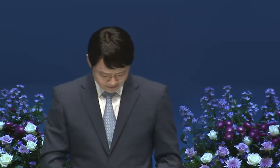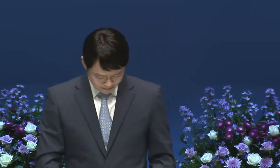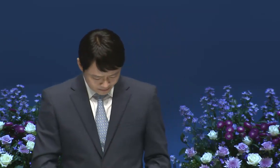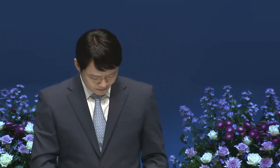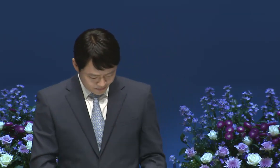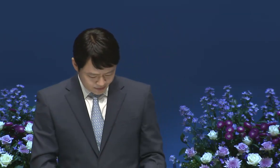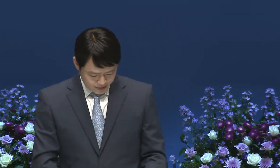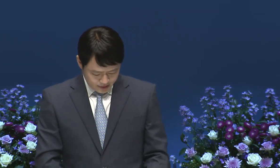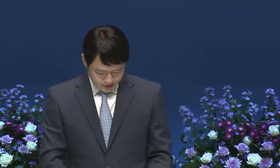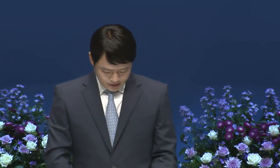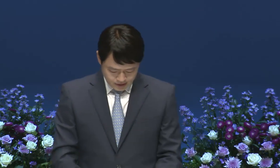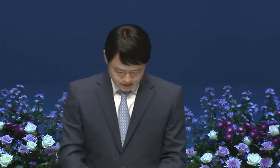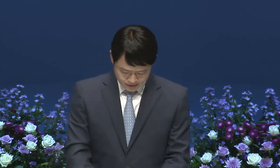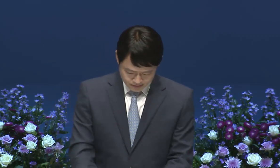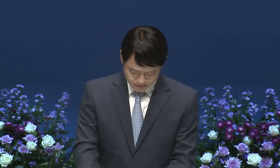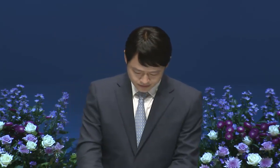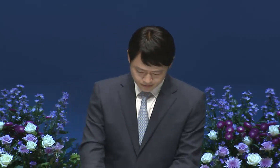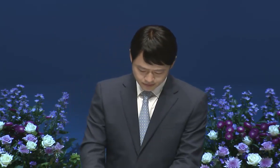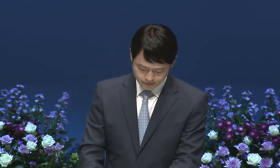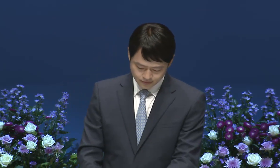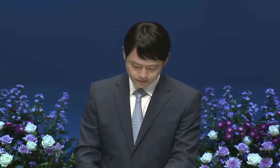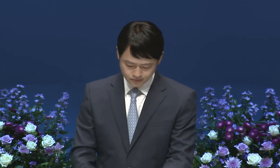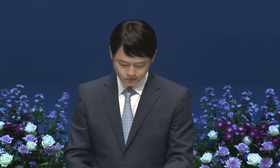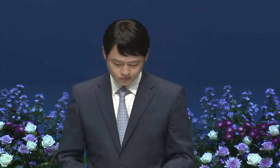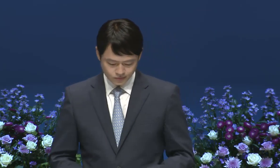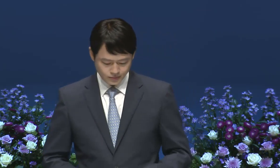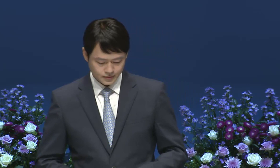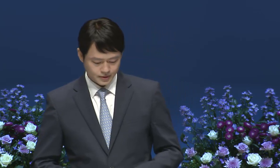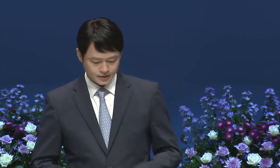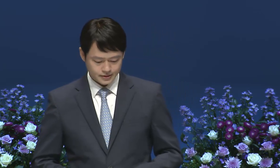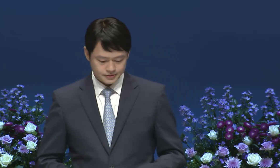축복을 허락하신 거에 너무 감사했습니다.